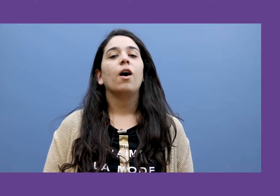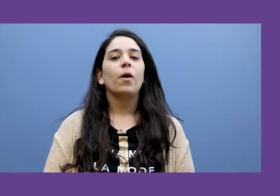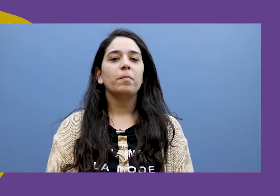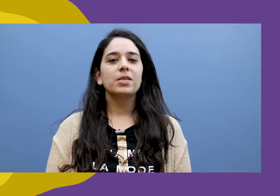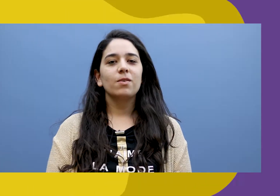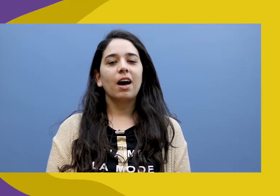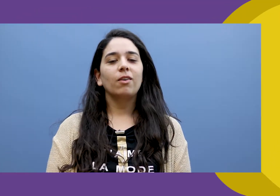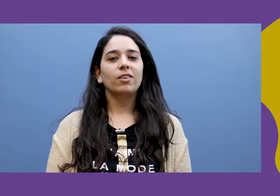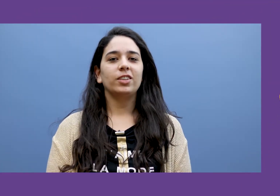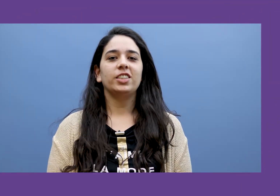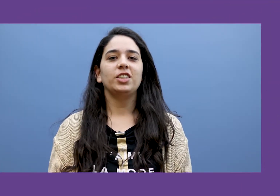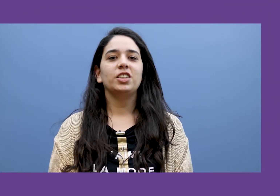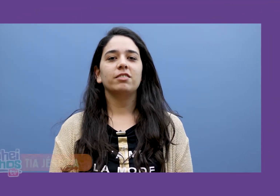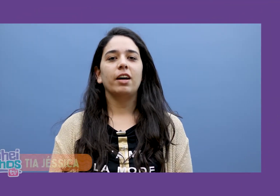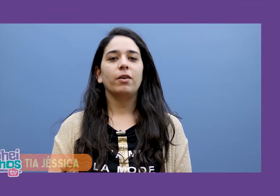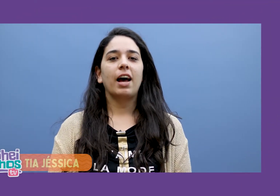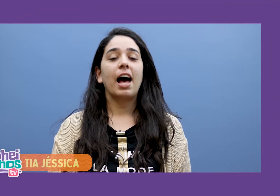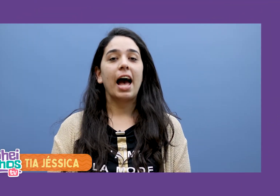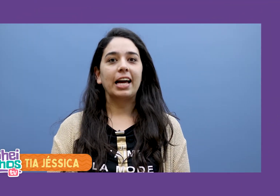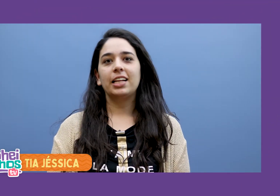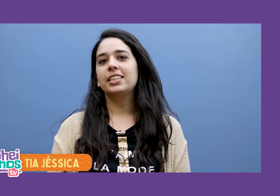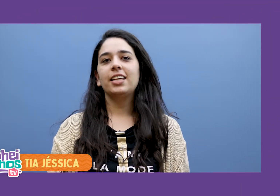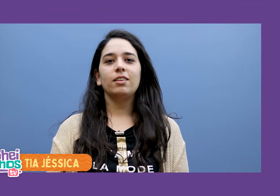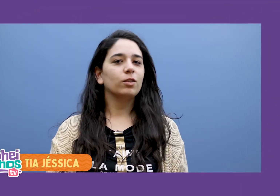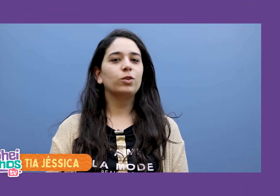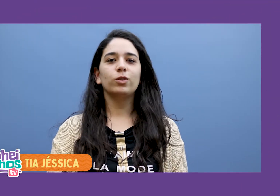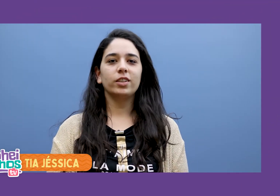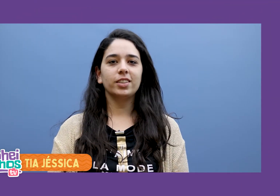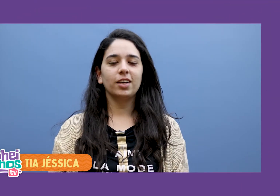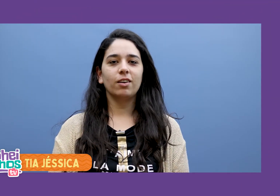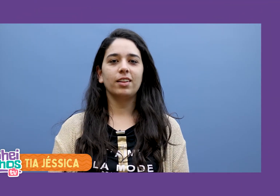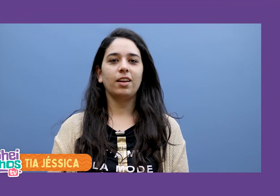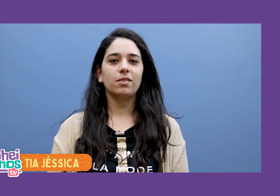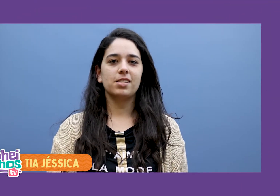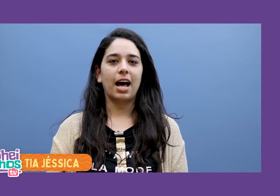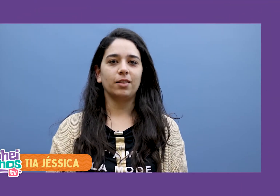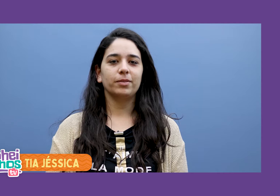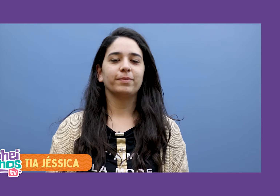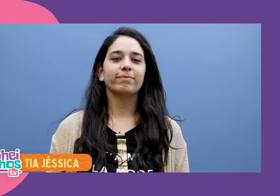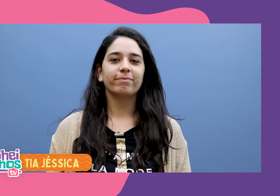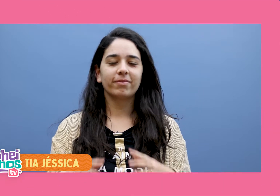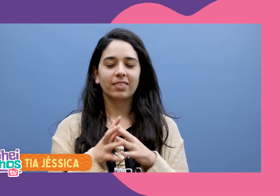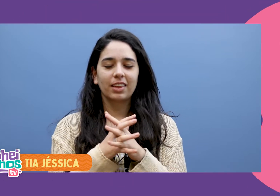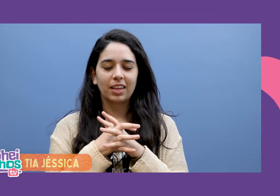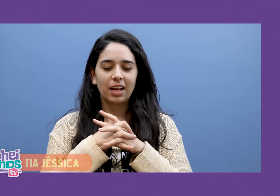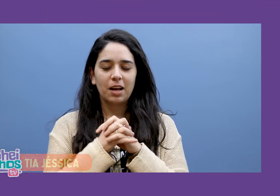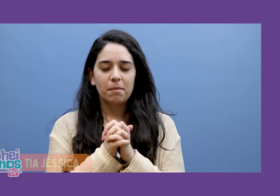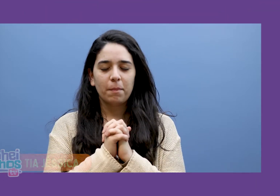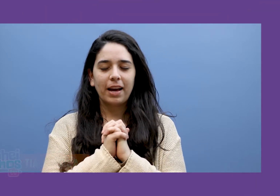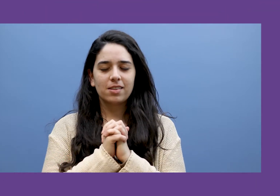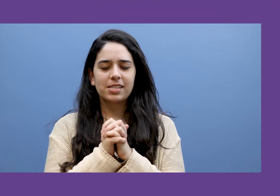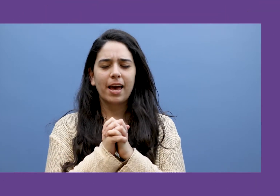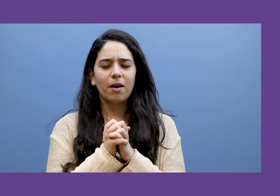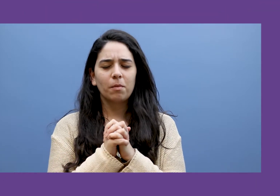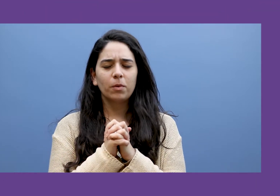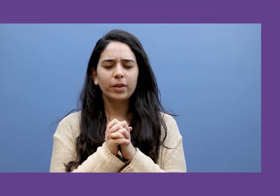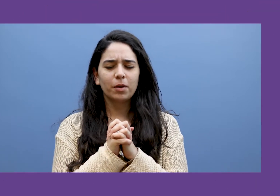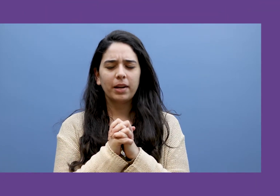Oi, pessoal! Hoje a gente vai orar agradecendo tudo que o Senhor tem nos dado. Papai do Céu, muito